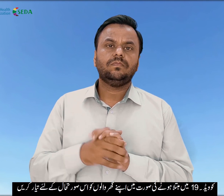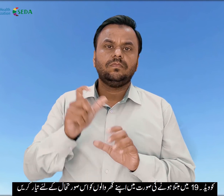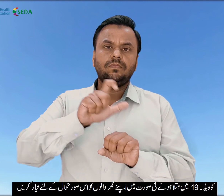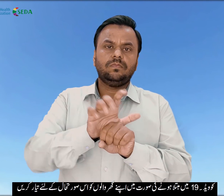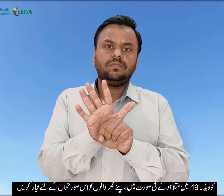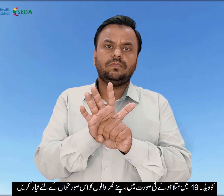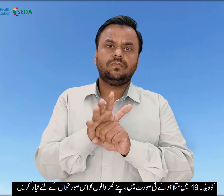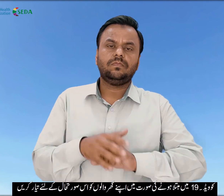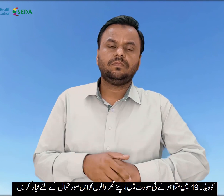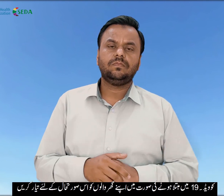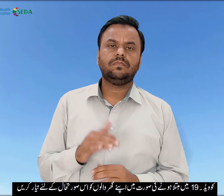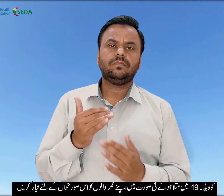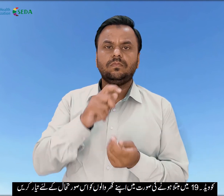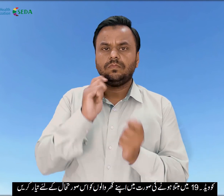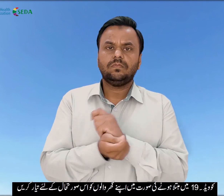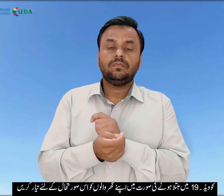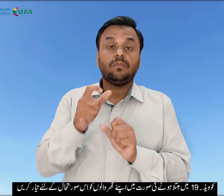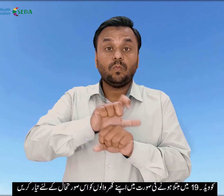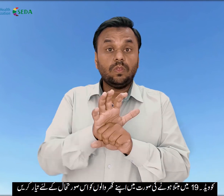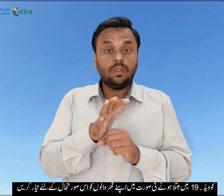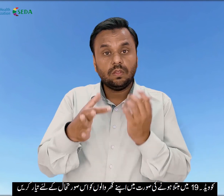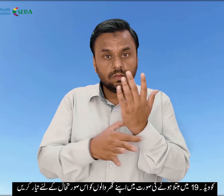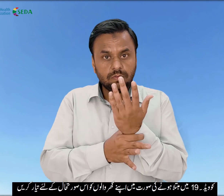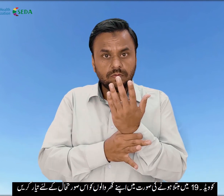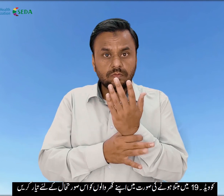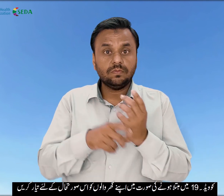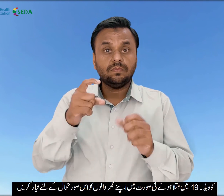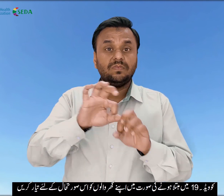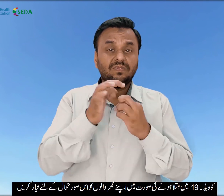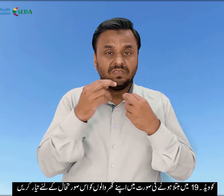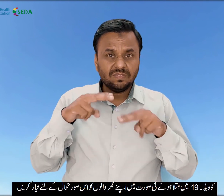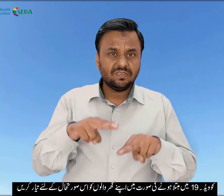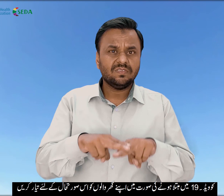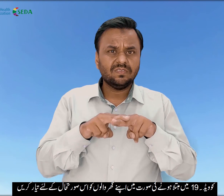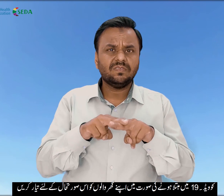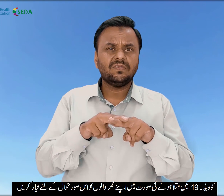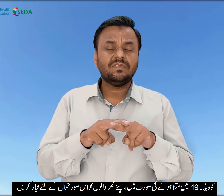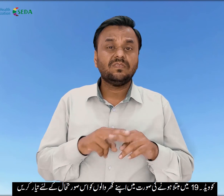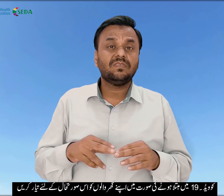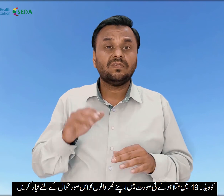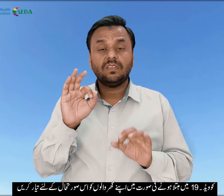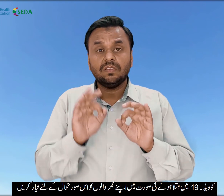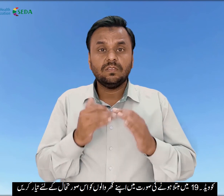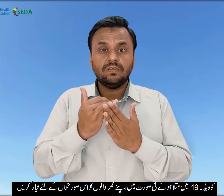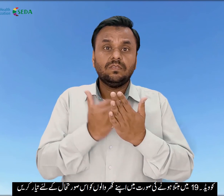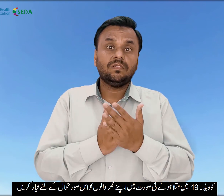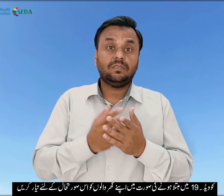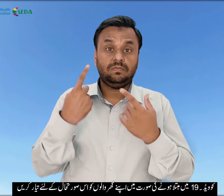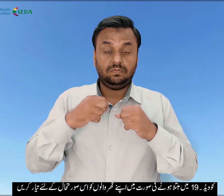کووڈ-19 میں مبتلا ہونے کی صورت میں اپنے گھر والوں کو اس صورتحال کے لیے تیار کریں۔